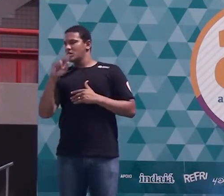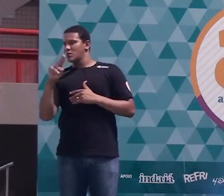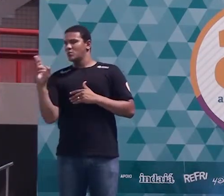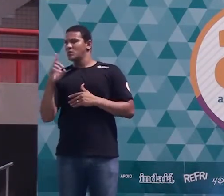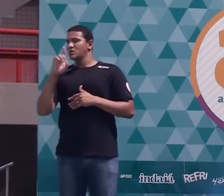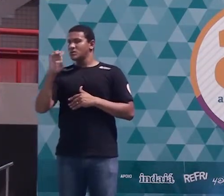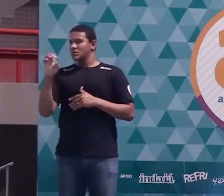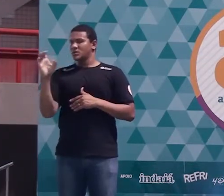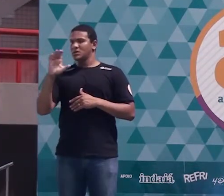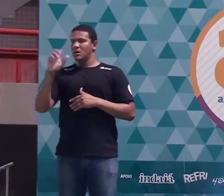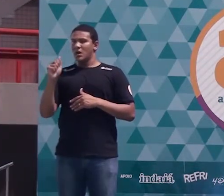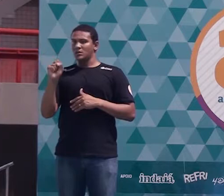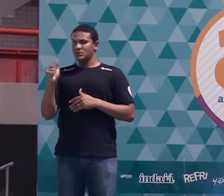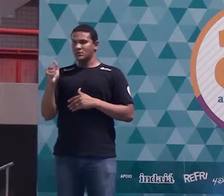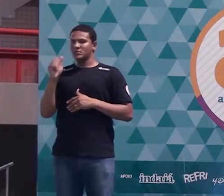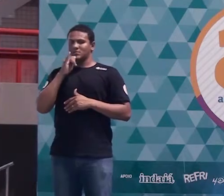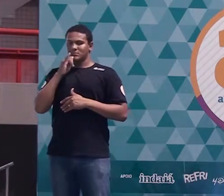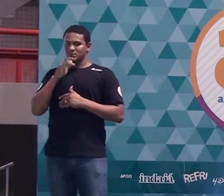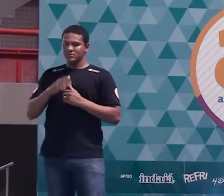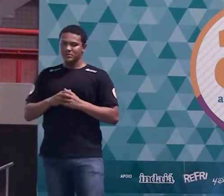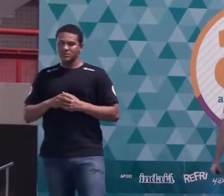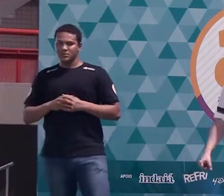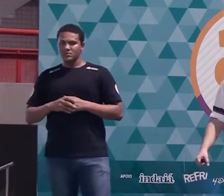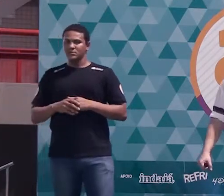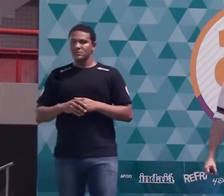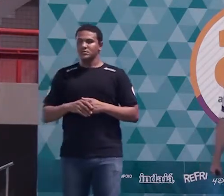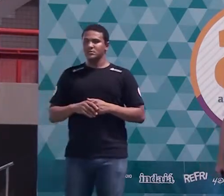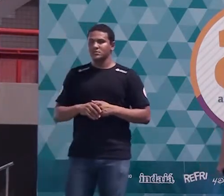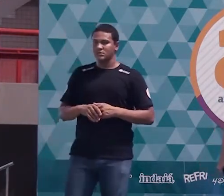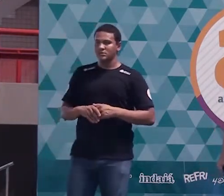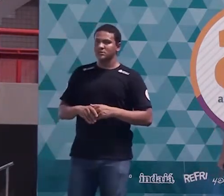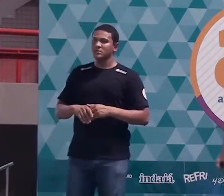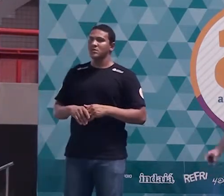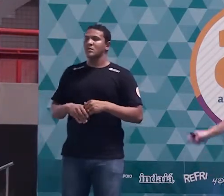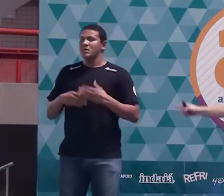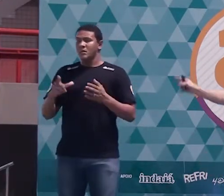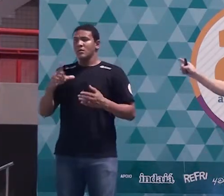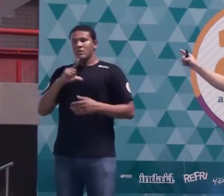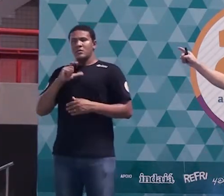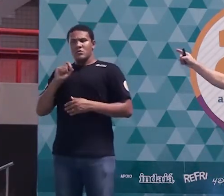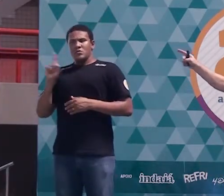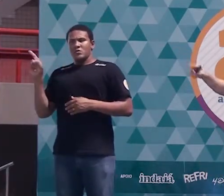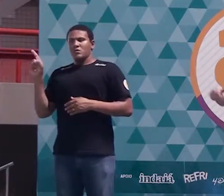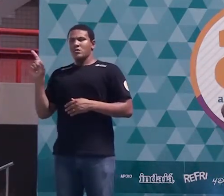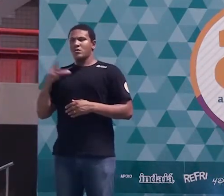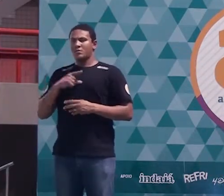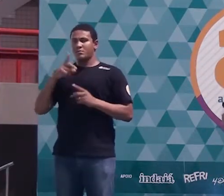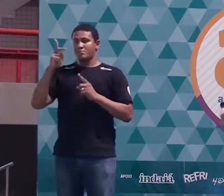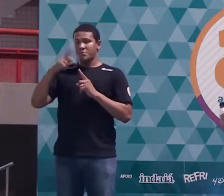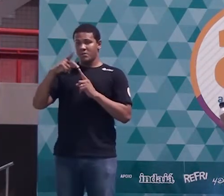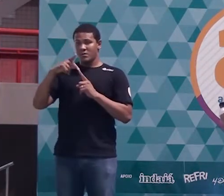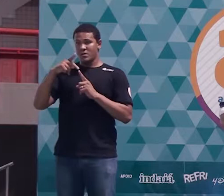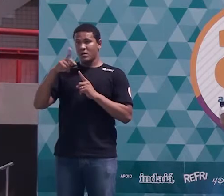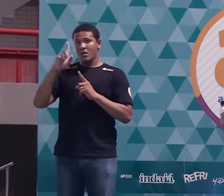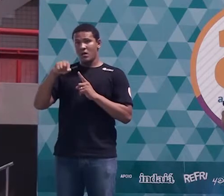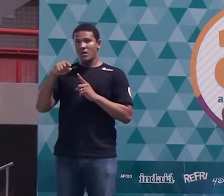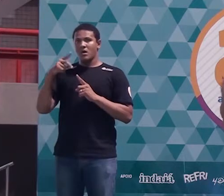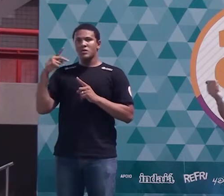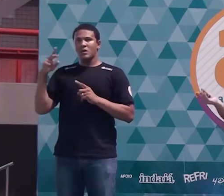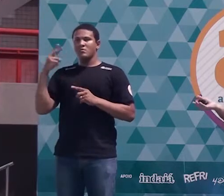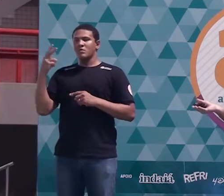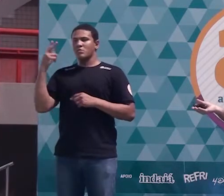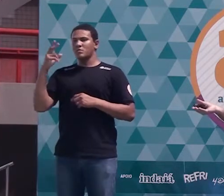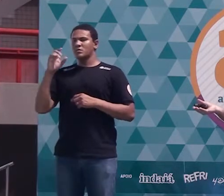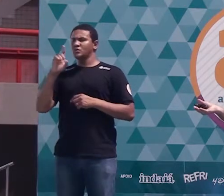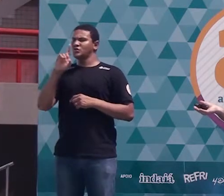esse de está indicando o quê? O valor da preposição é o valor da expressão que ela introduz. O de